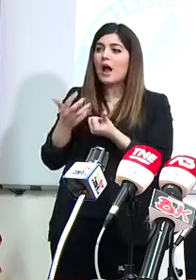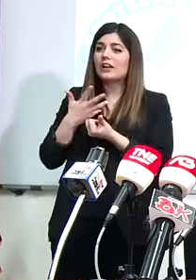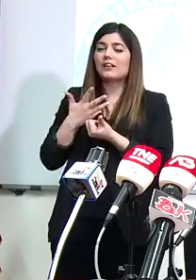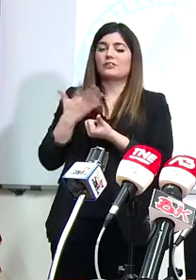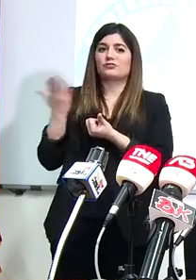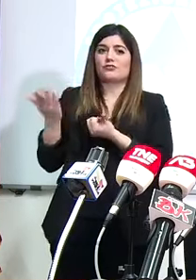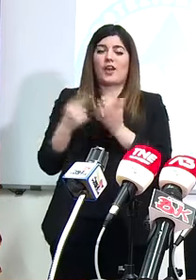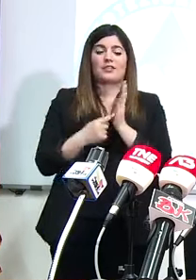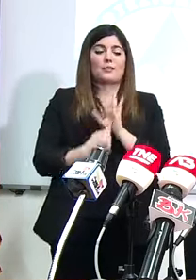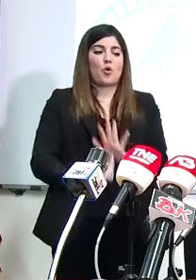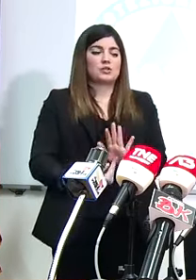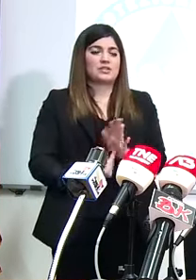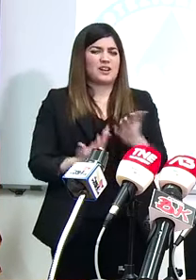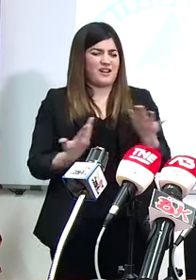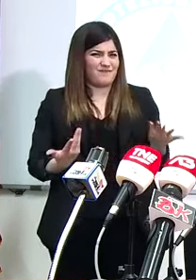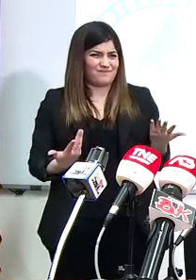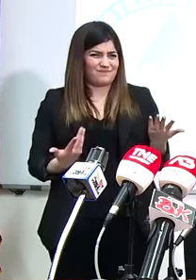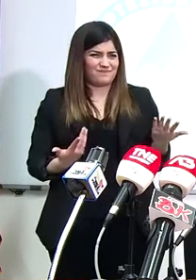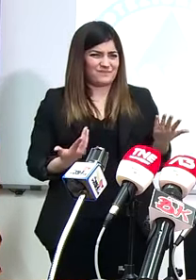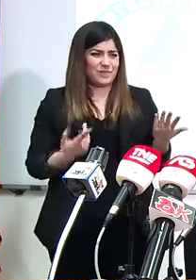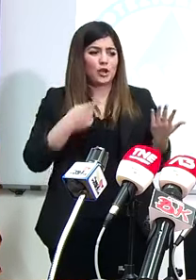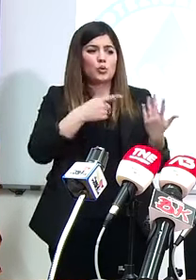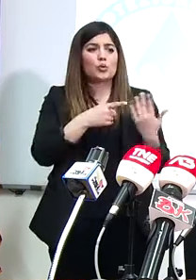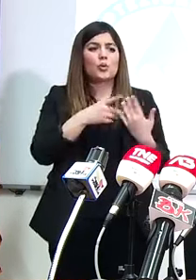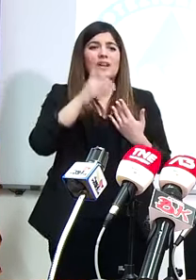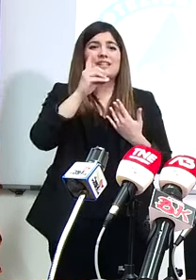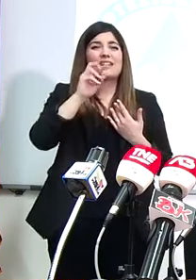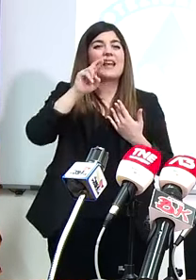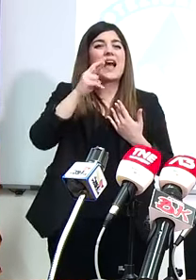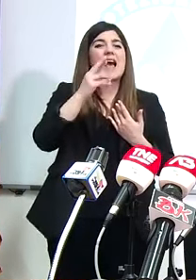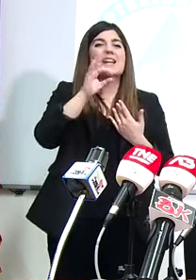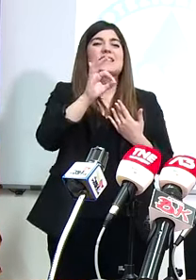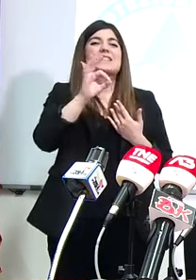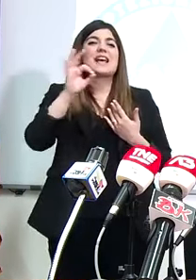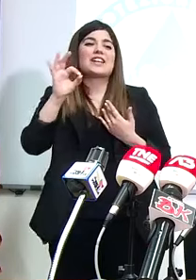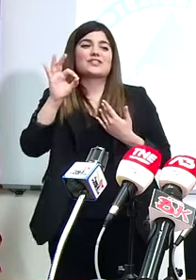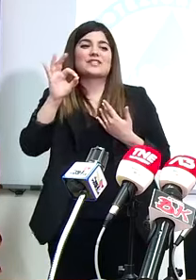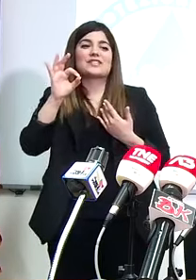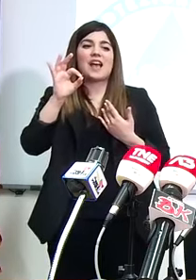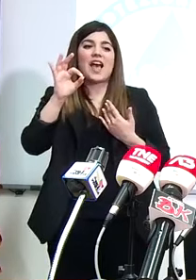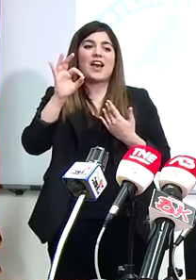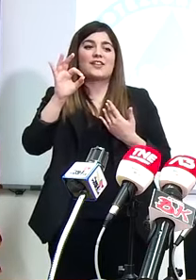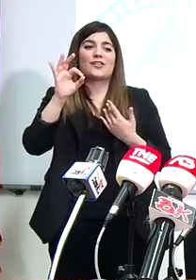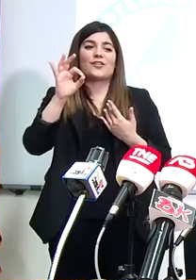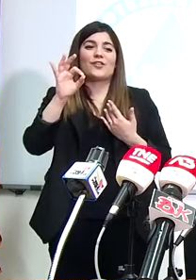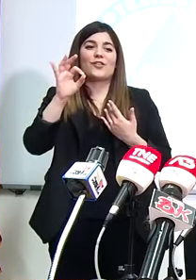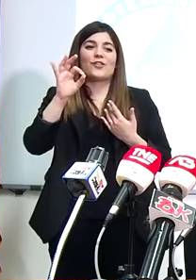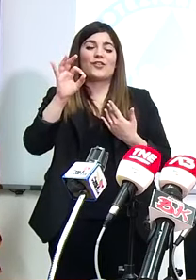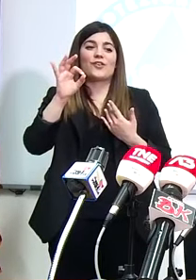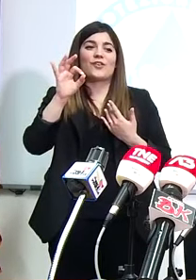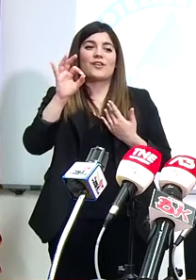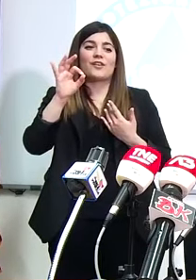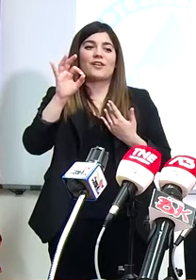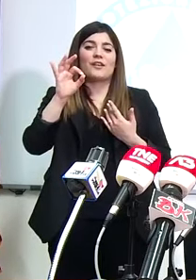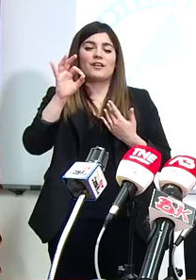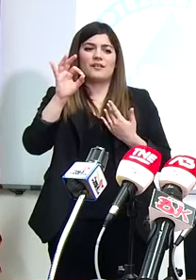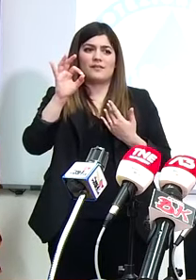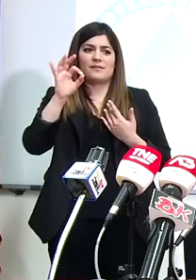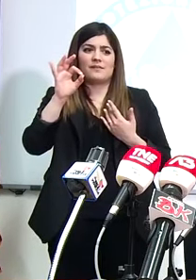cosa ne pensa dell'operatore br 00 punto interrogativo che risulta